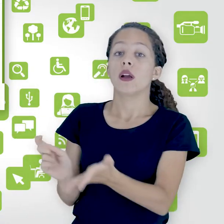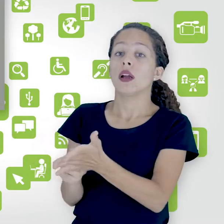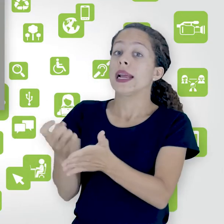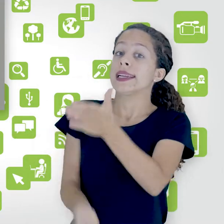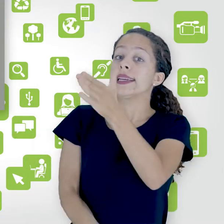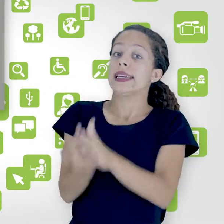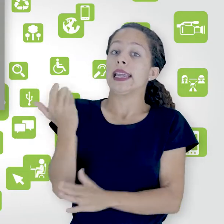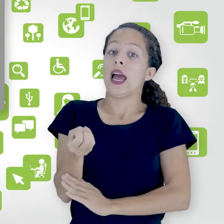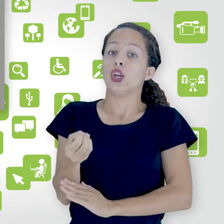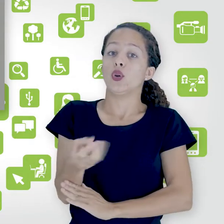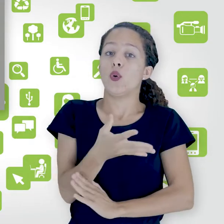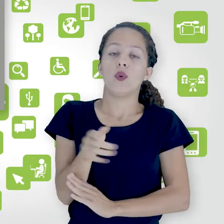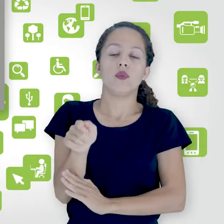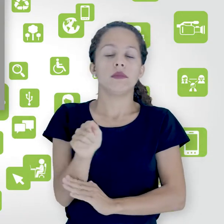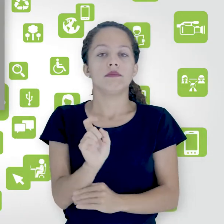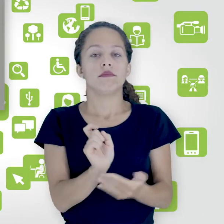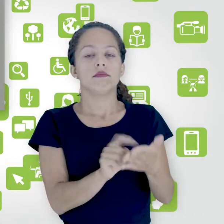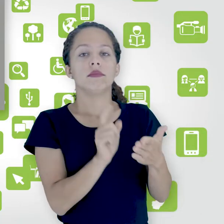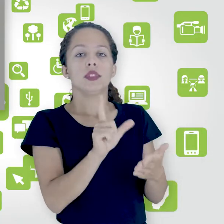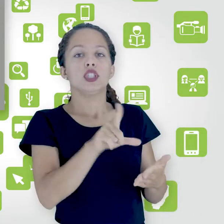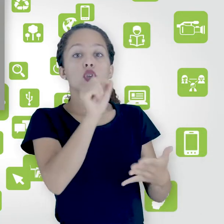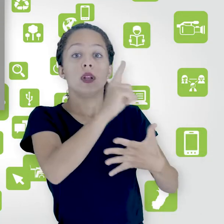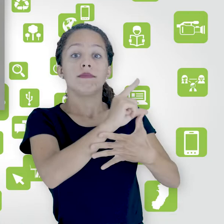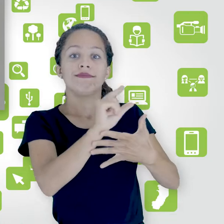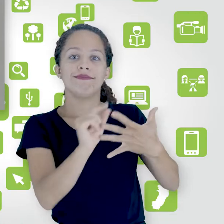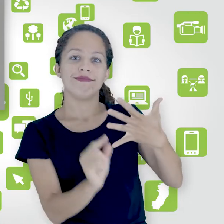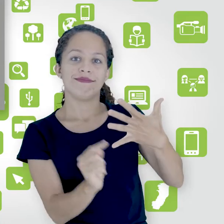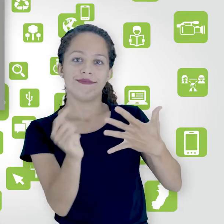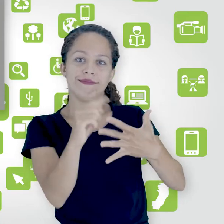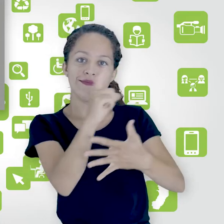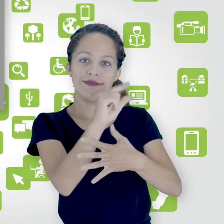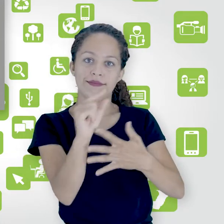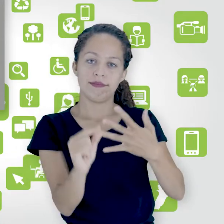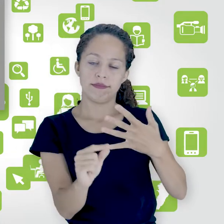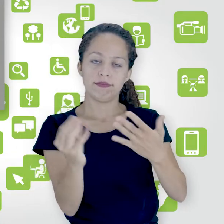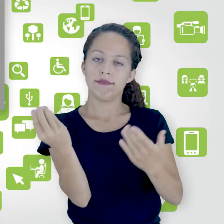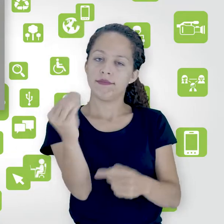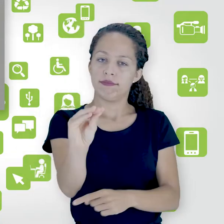questão, selecionar múltipla escolha, adicionar.